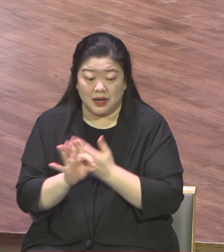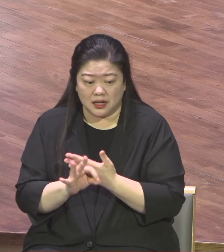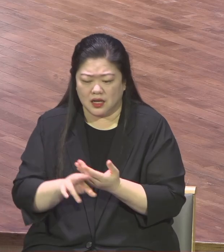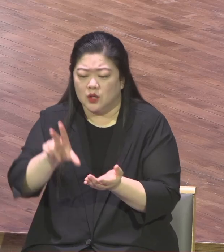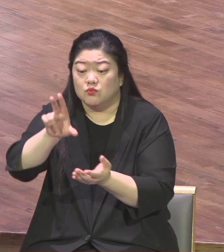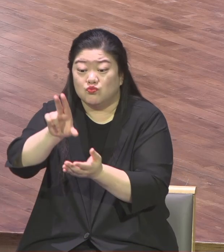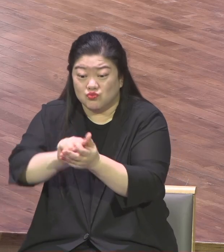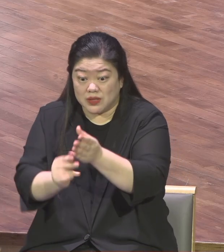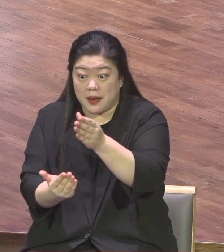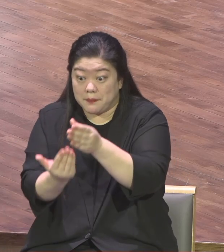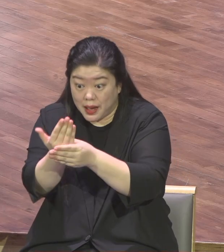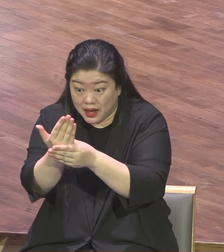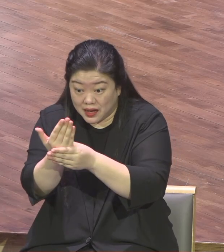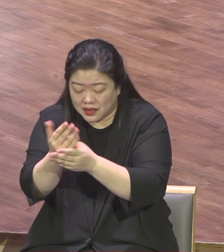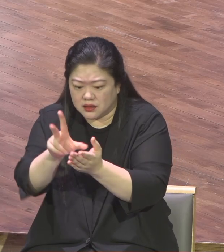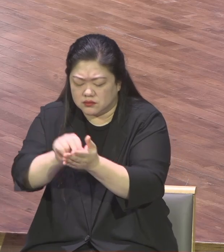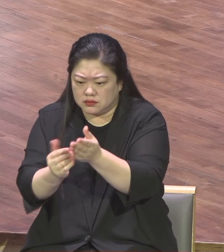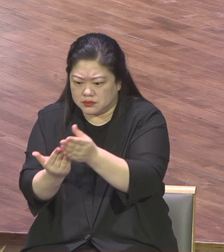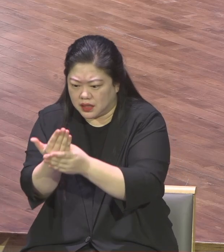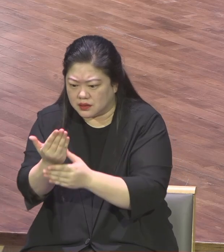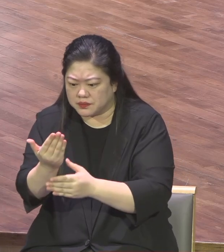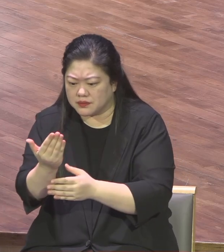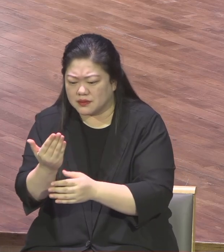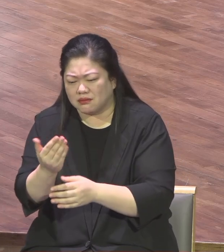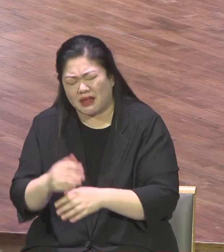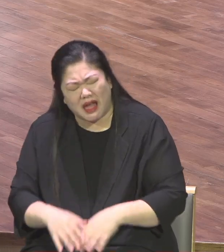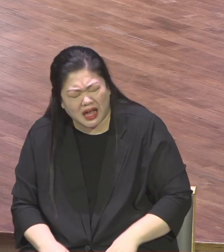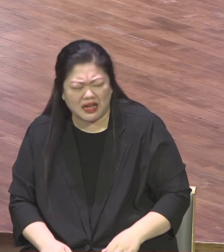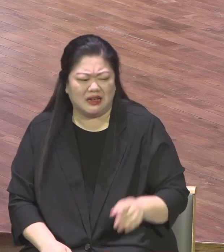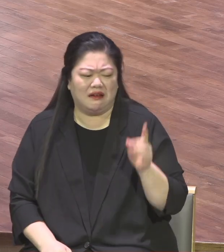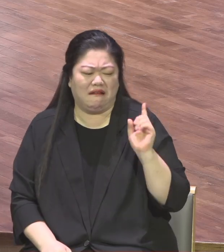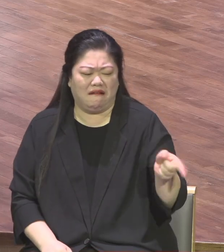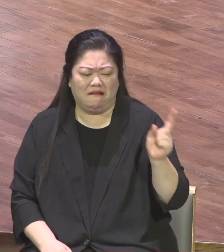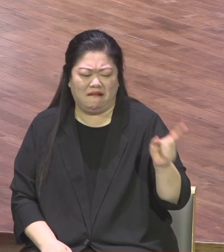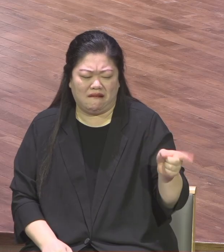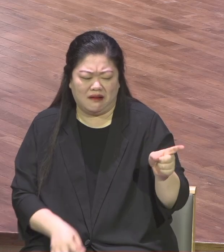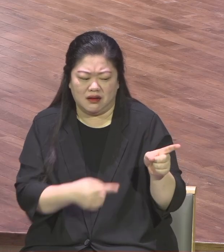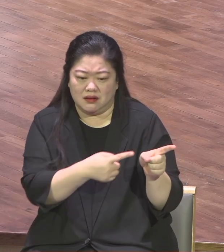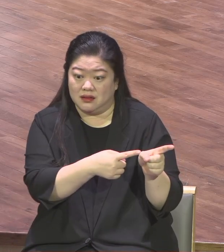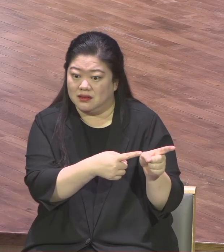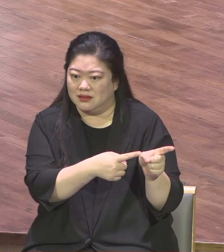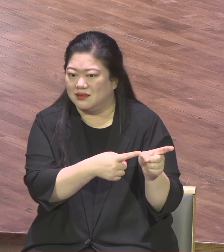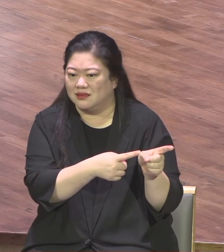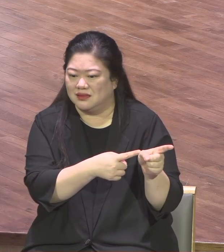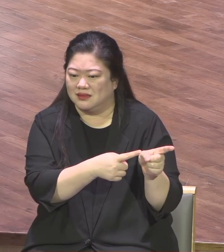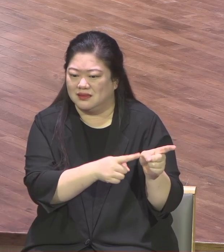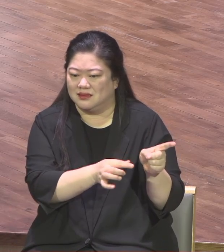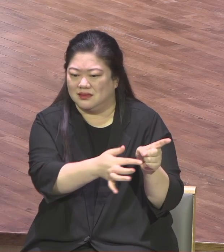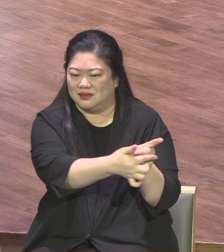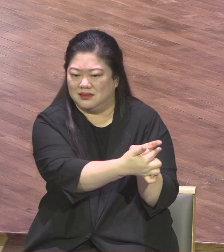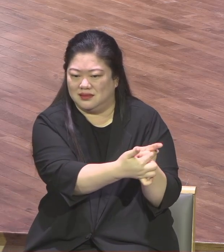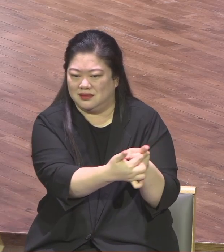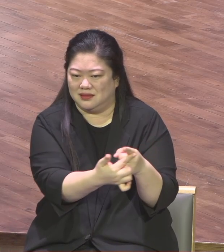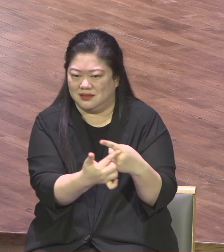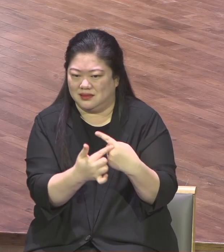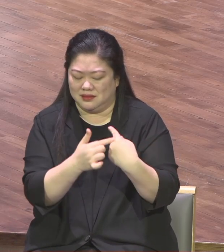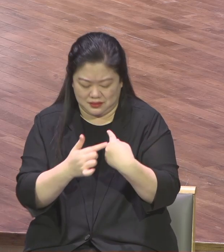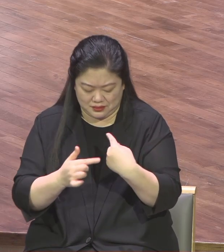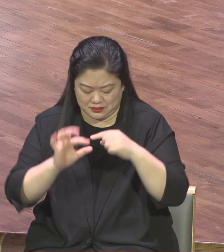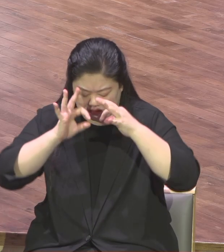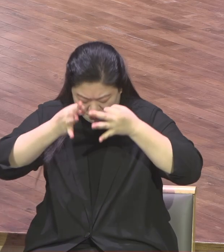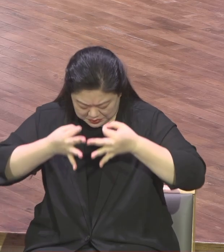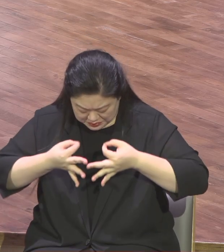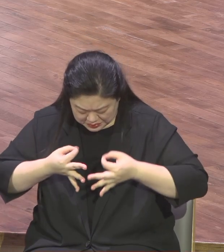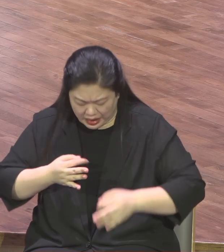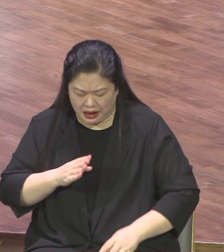때문에 저 사람 때문에 이 문제 저 문제 변명하지 마시고 내 믿음 점검하시기 바랍니다. 내가 정말 내